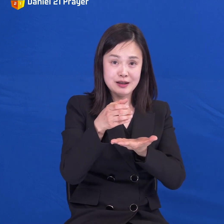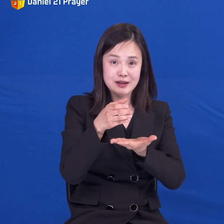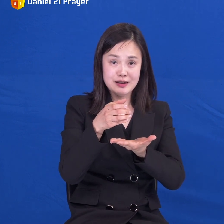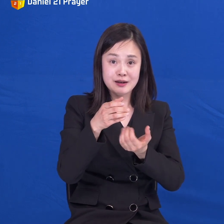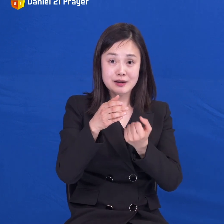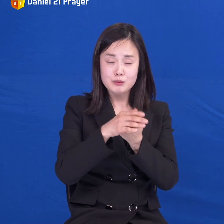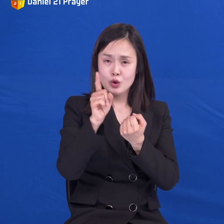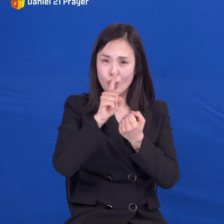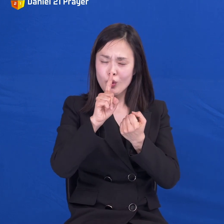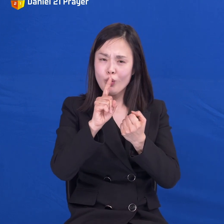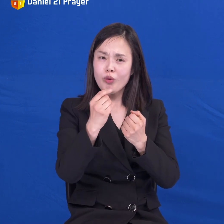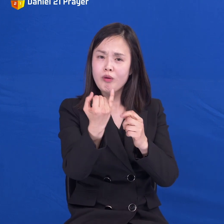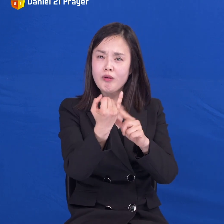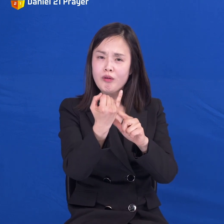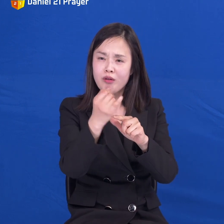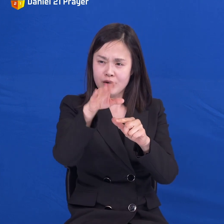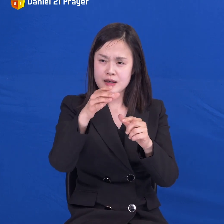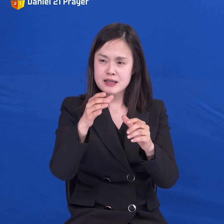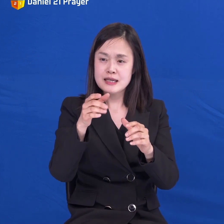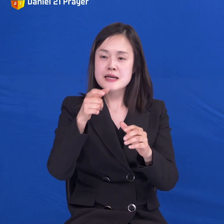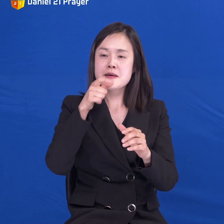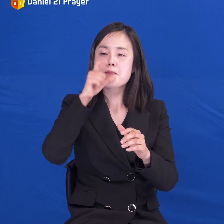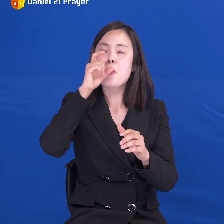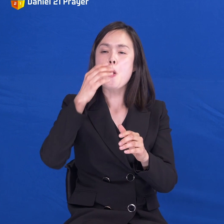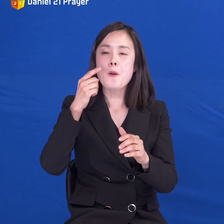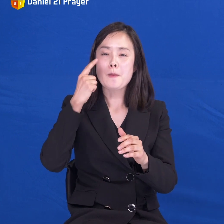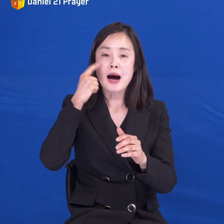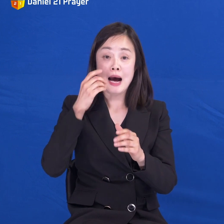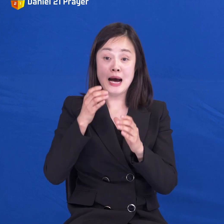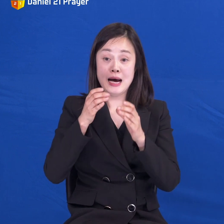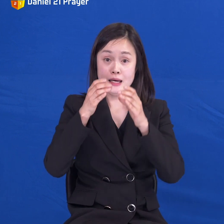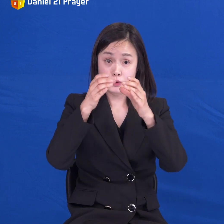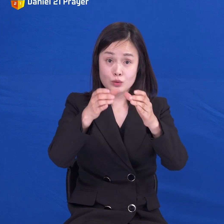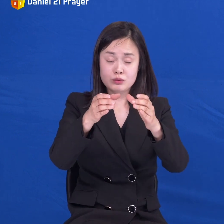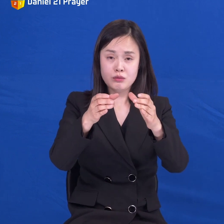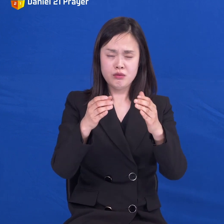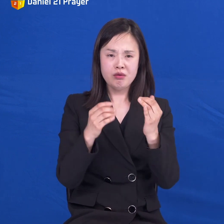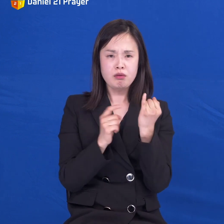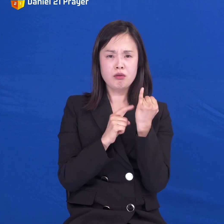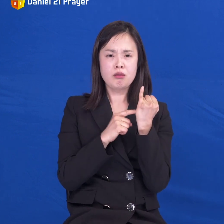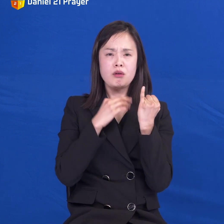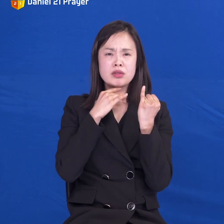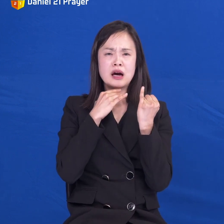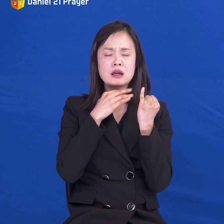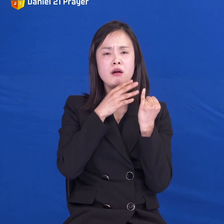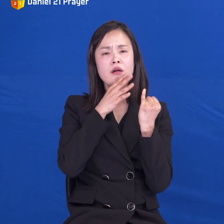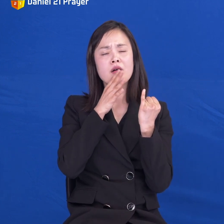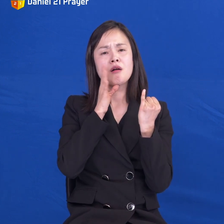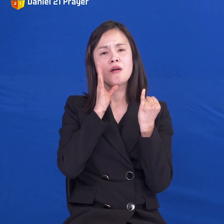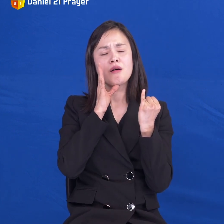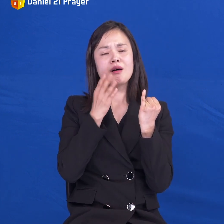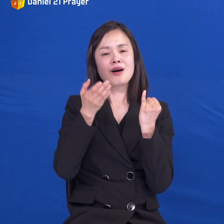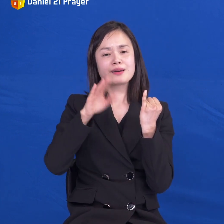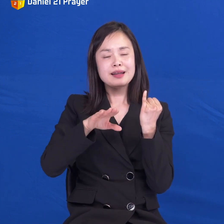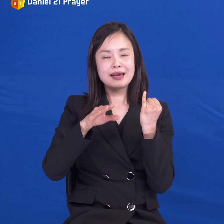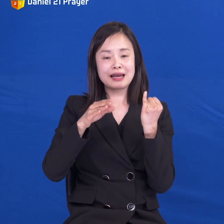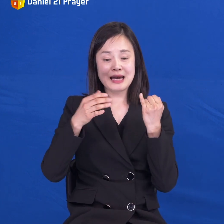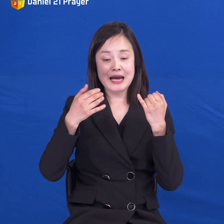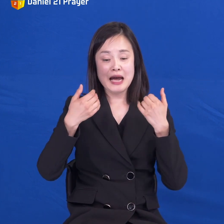거예요. 매일 아침 두리안을 주고 나이도 많은데 쌍둥이 나버려! 그러는 거예요.